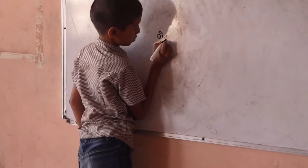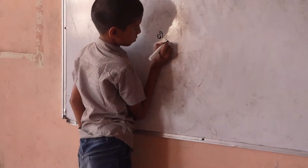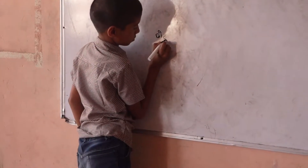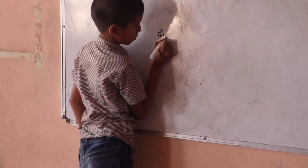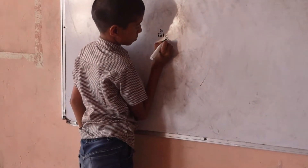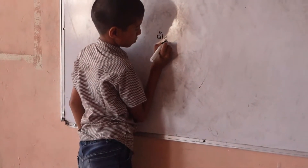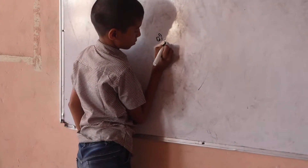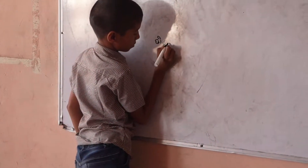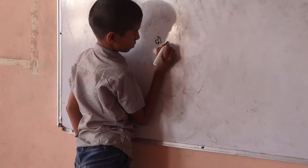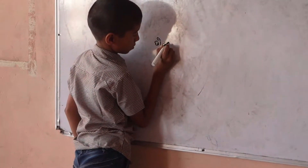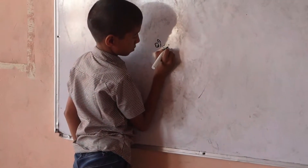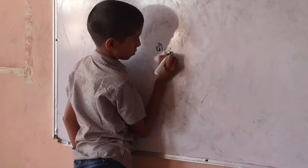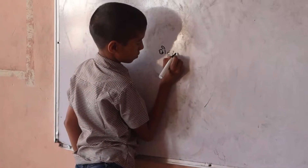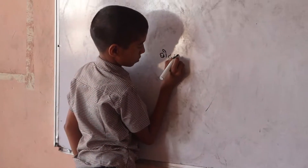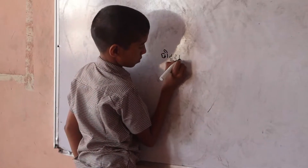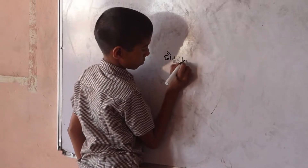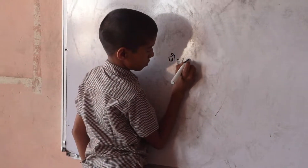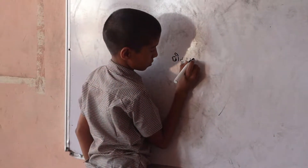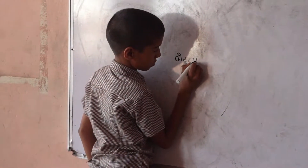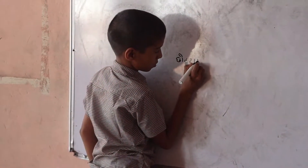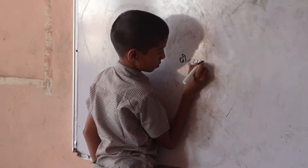नाम। अच्छा, आप नाम पूछा।